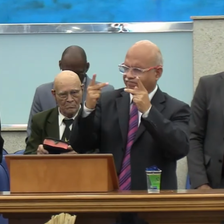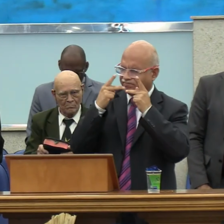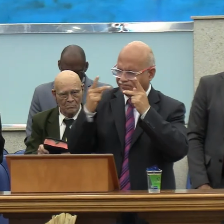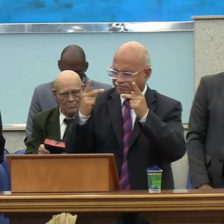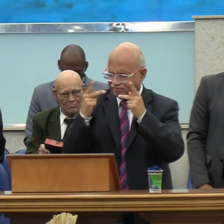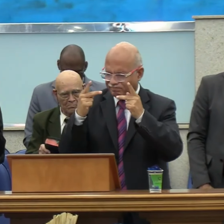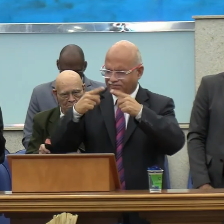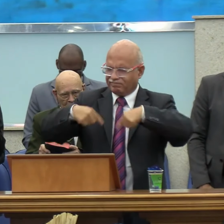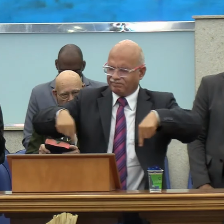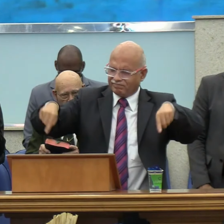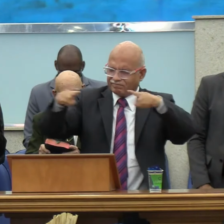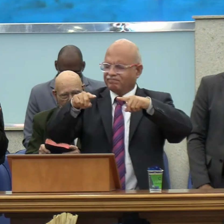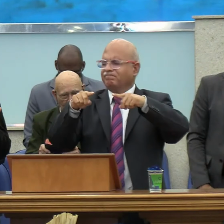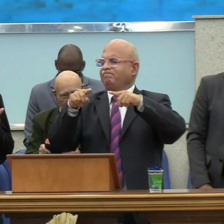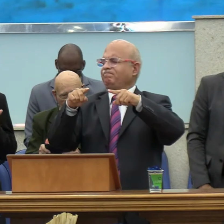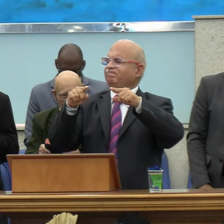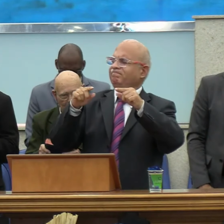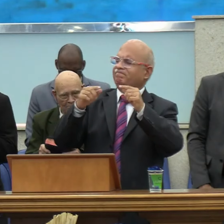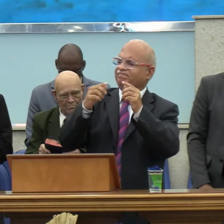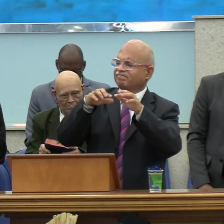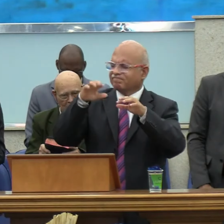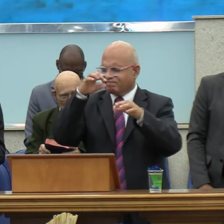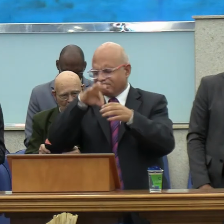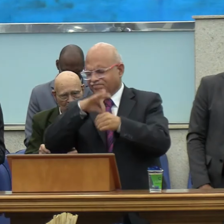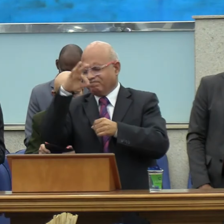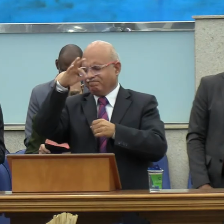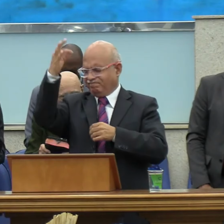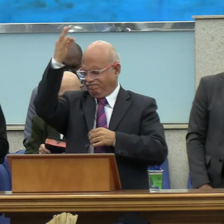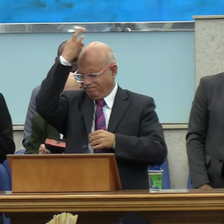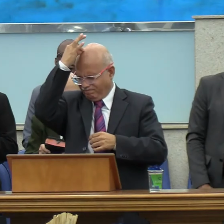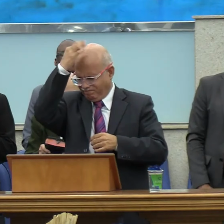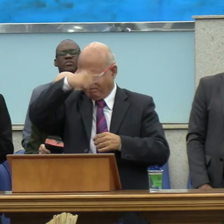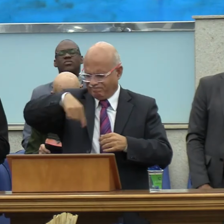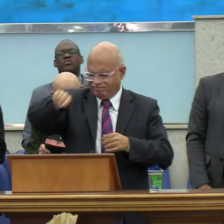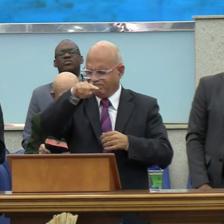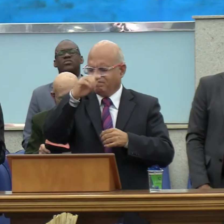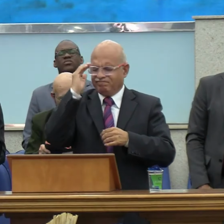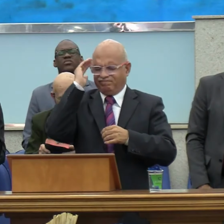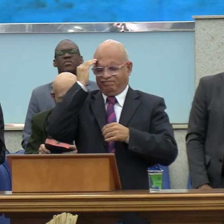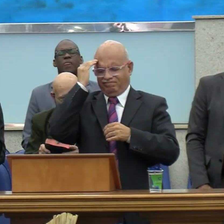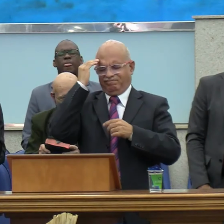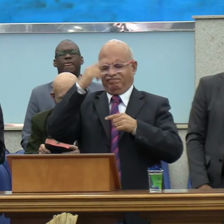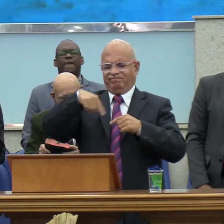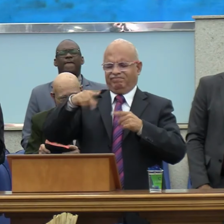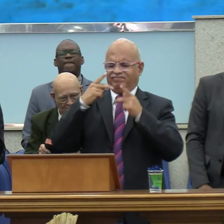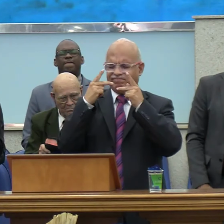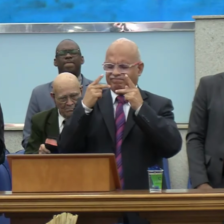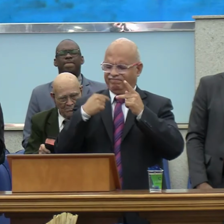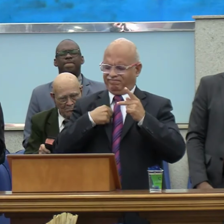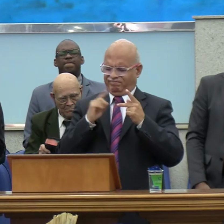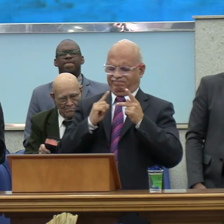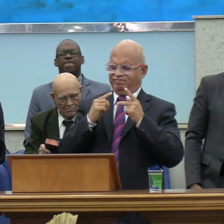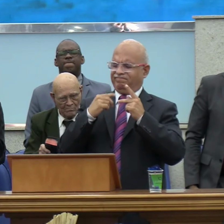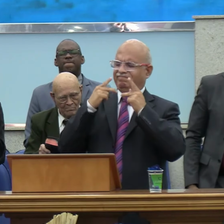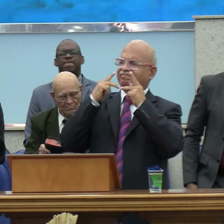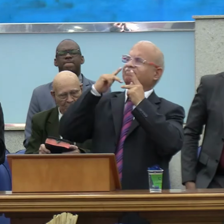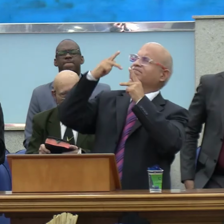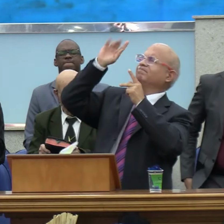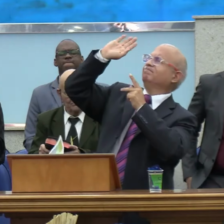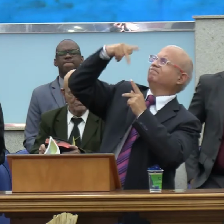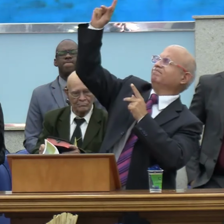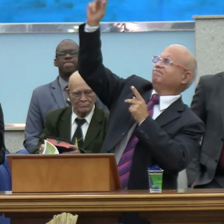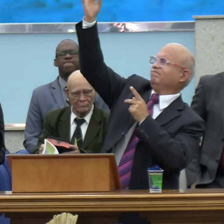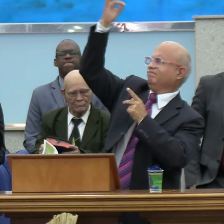ajude, que não seja eu aqui a ministrar, mas a graça do Teu Espírito Santo na minha vida e também na vida de todos que vão estar vendo